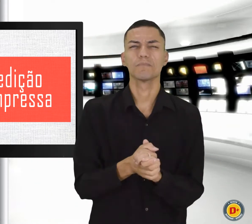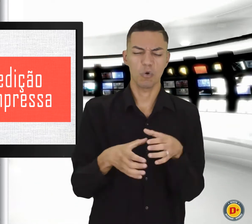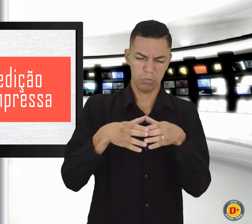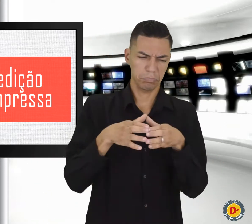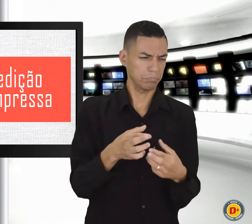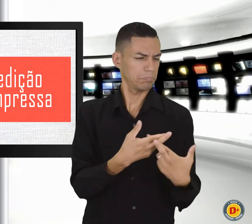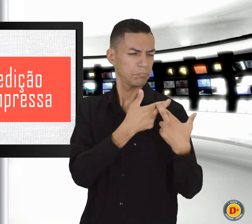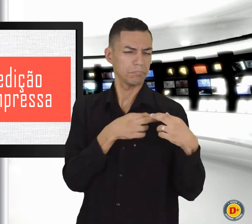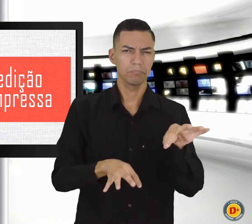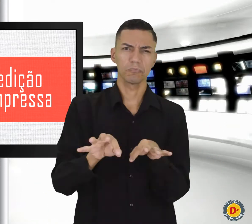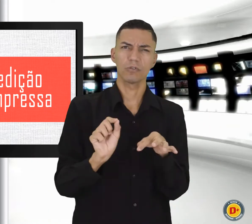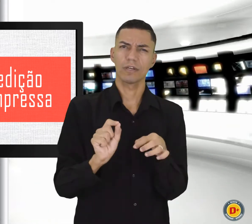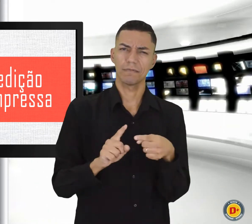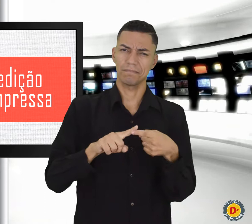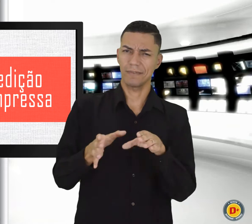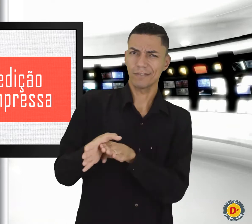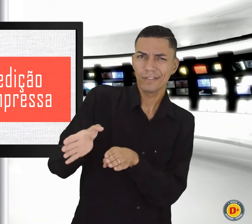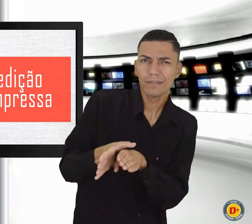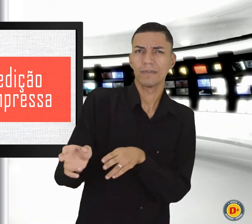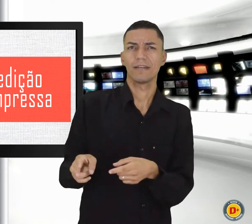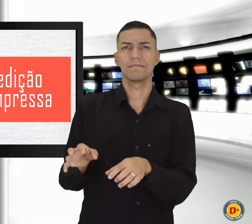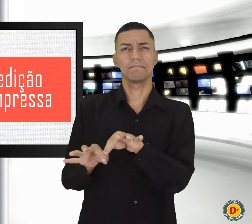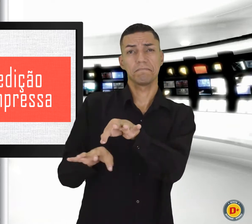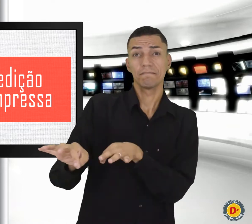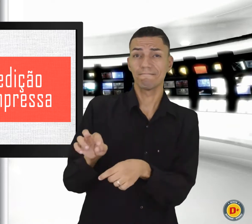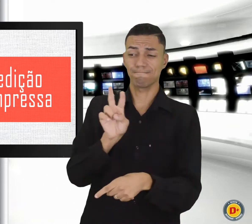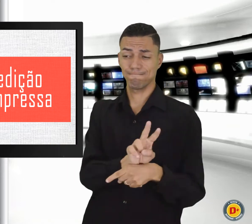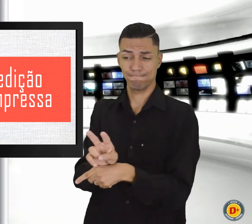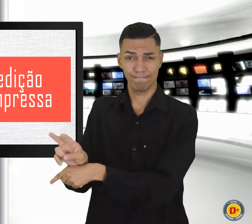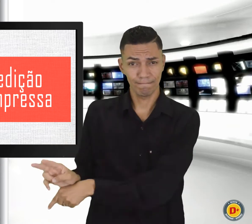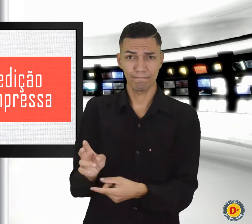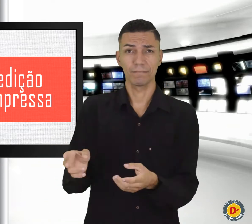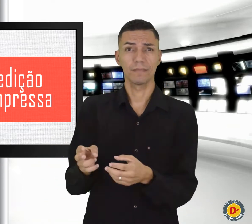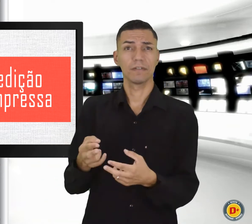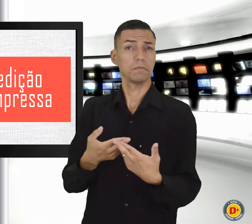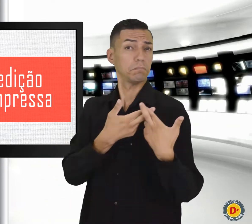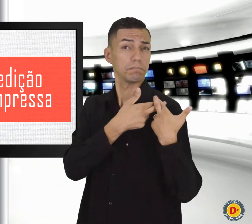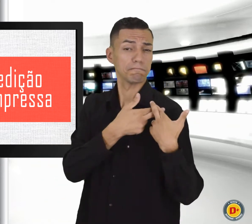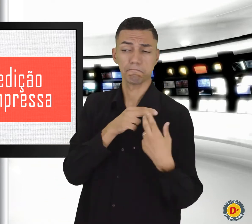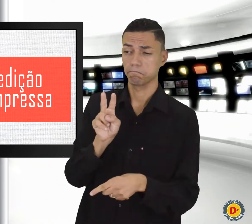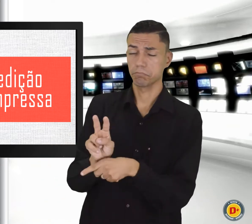aconselhamento, orientação, supervisão, avaliação do potencial